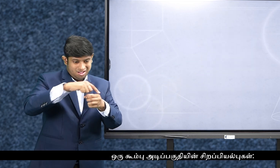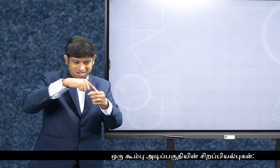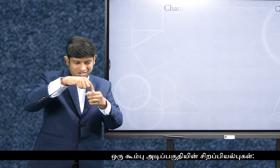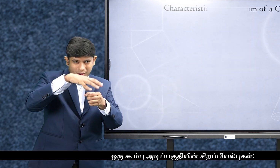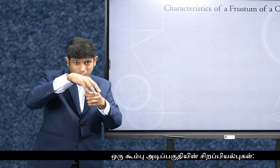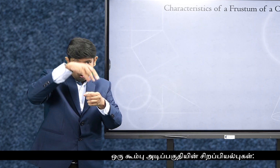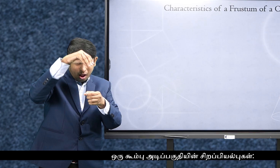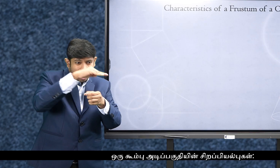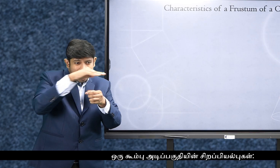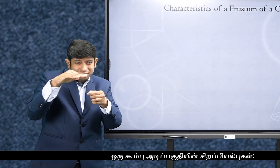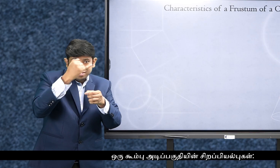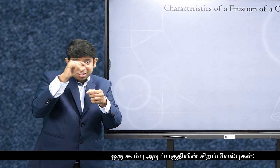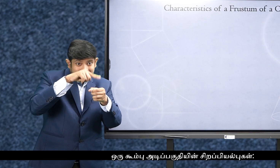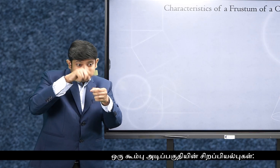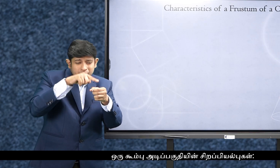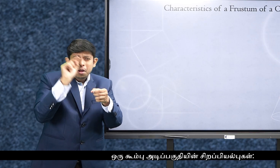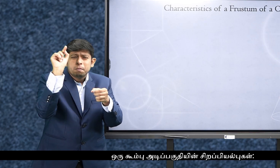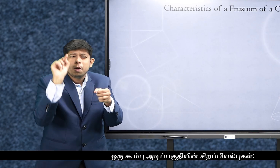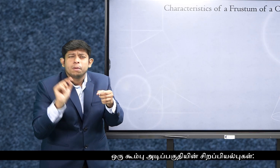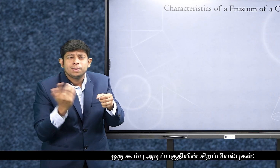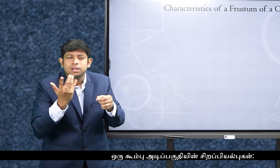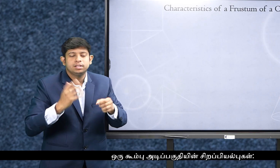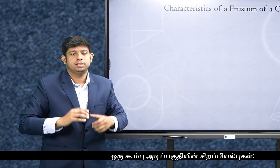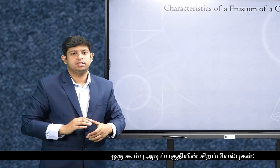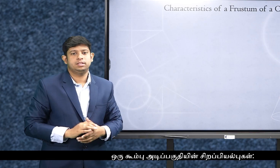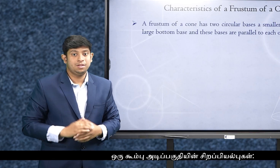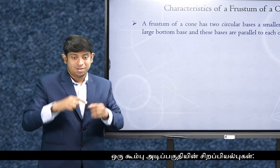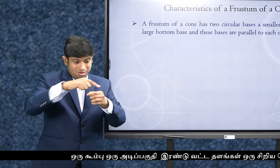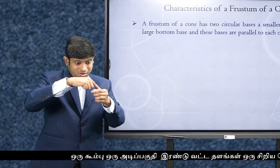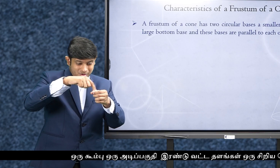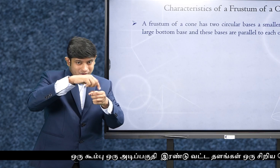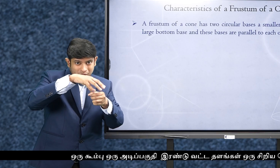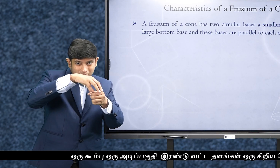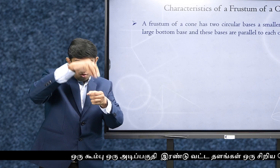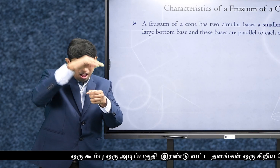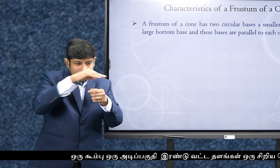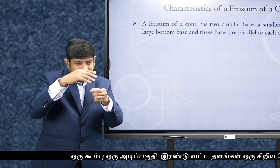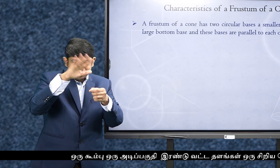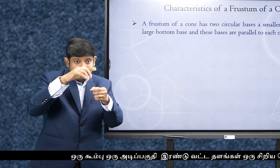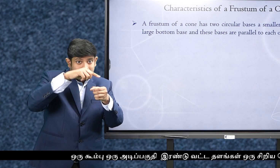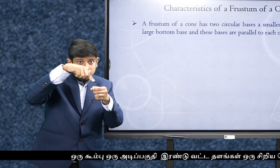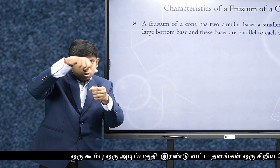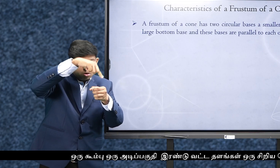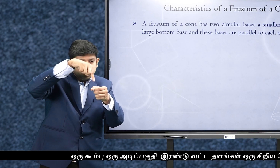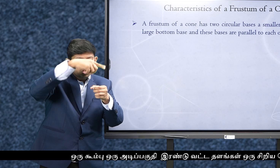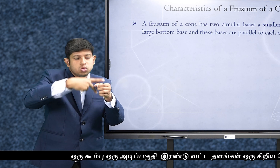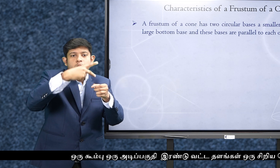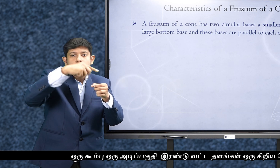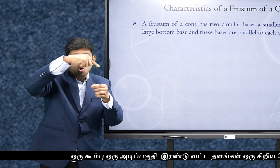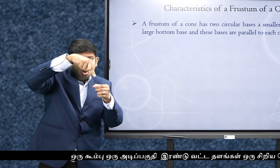ஒரு கூம்பு அடிகண்டத்தின் சிறப்பியல்புகள். ஒரு கூம்பு ஒரு அடிகண்டம், இரண்டு வட்ட தளங்கள்,